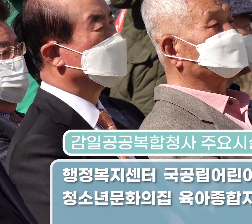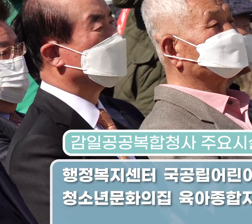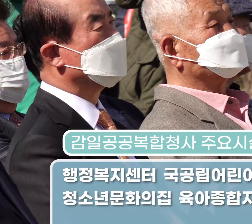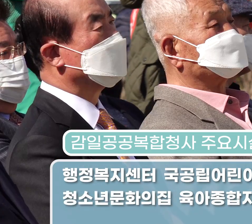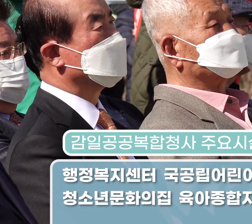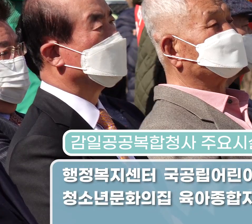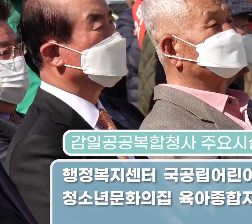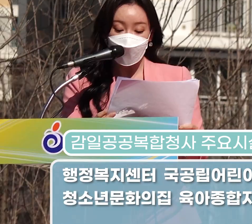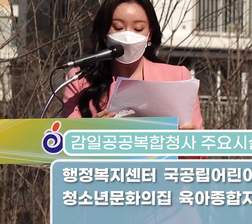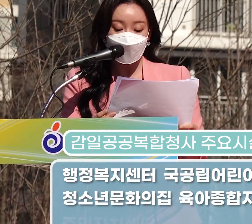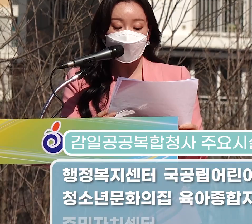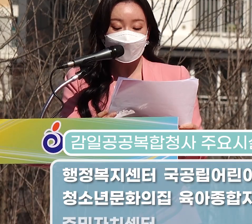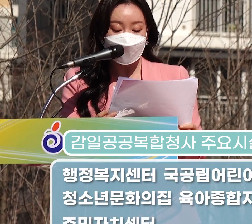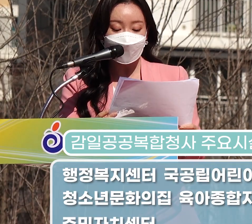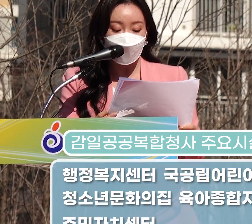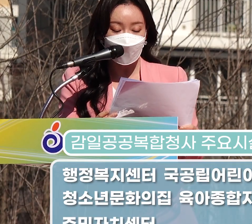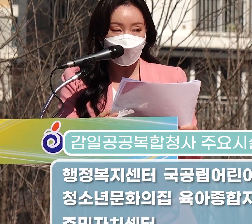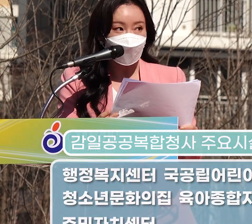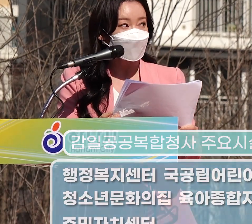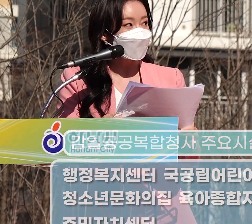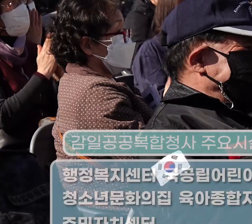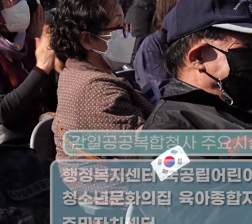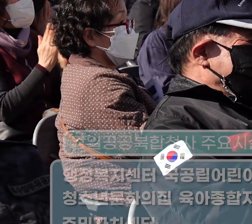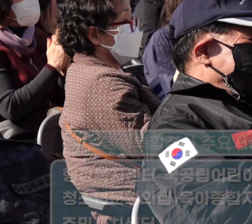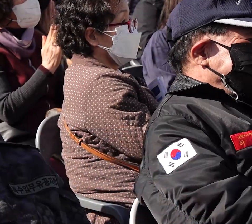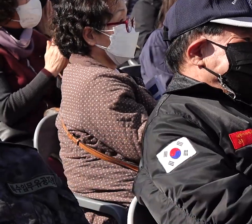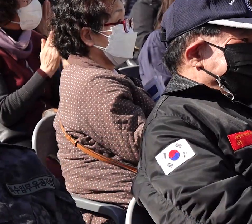육아종합지원센터, 다함께 돌봄센터, 주민자치센터입니다.